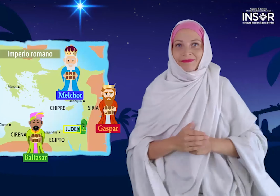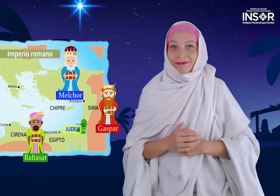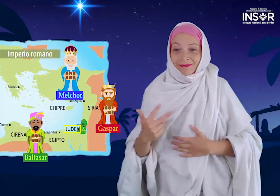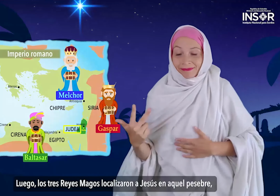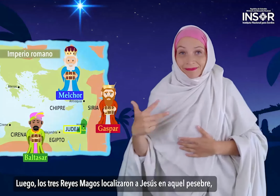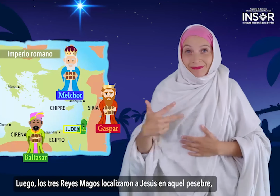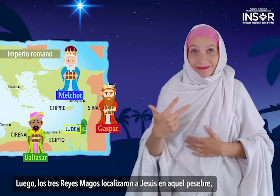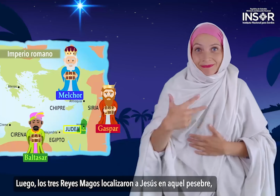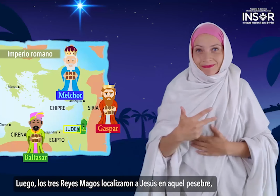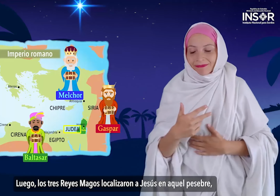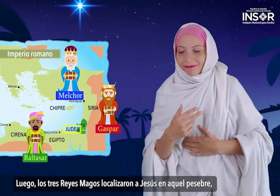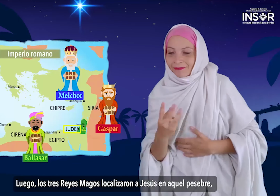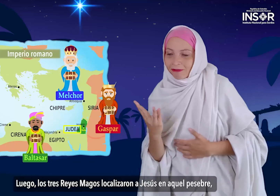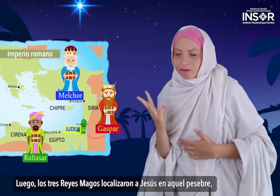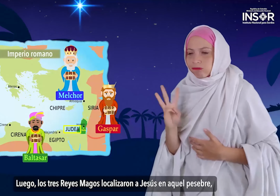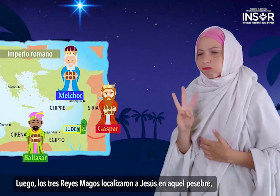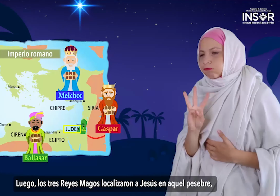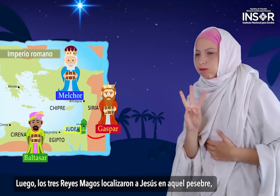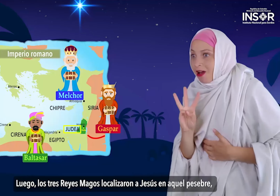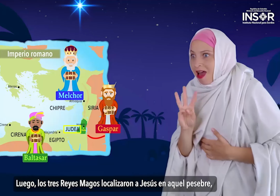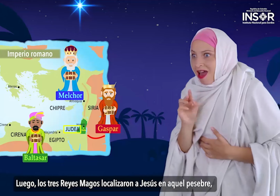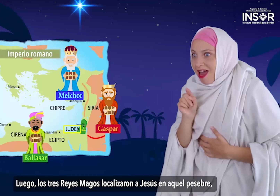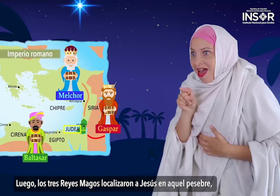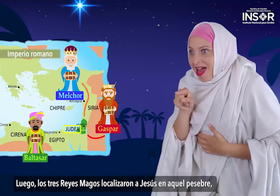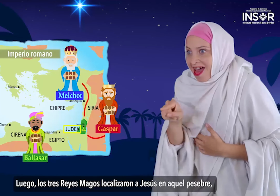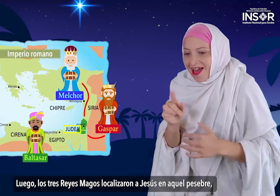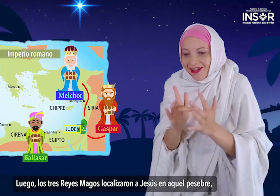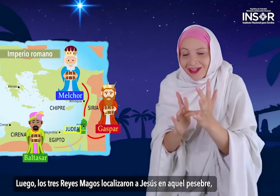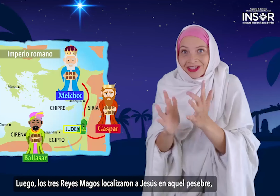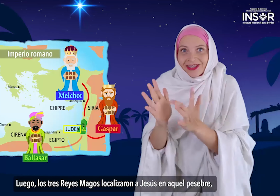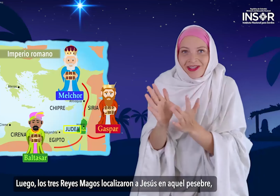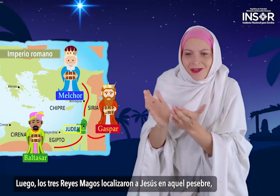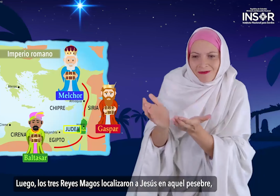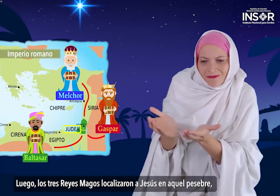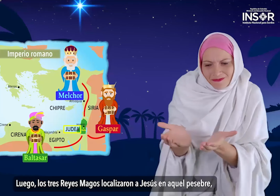Luego, los tres reyes magos localizaron a Jesús en aquel pesebre.